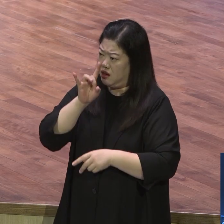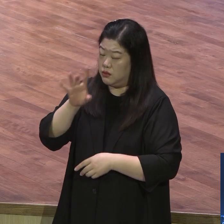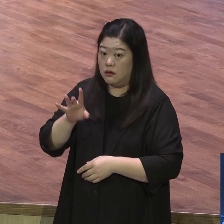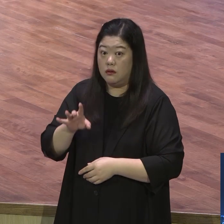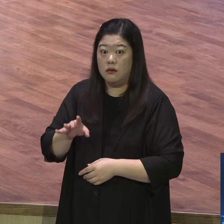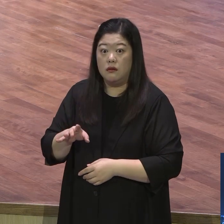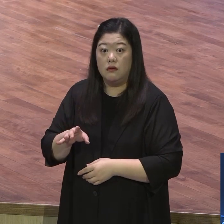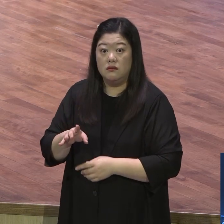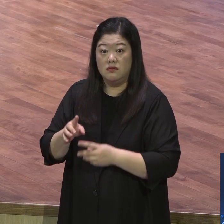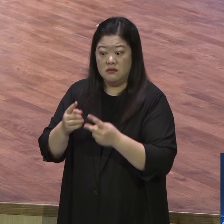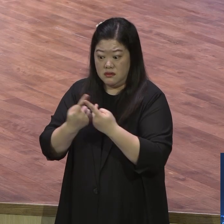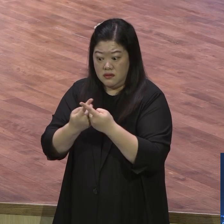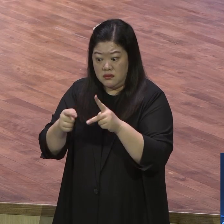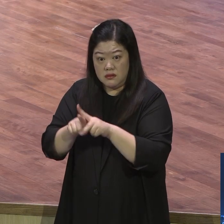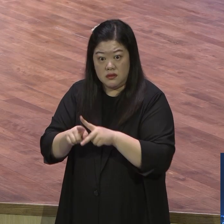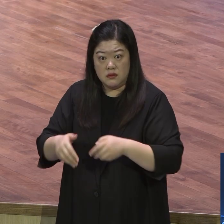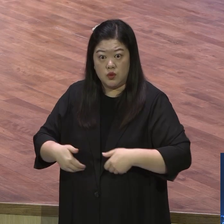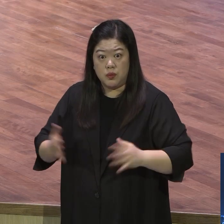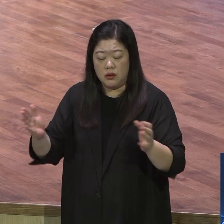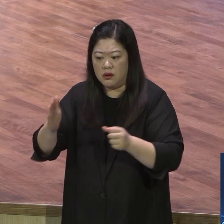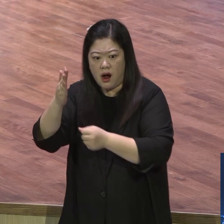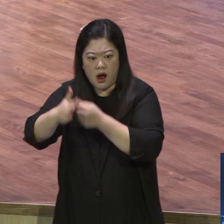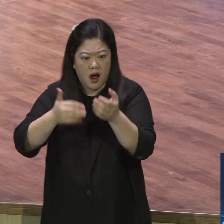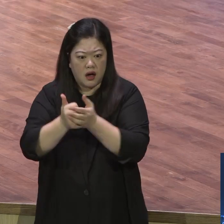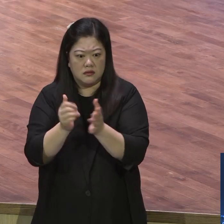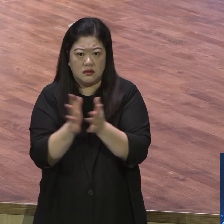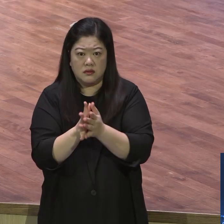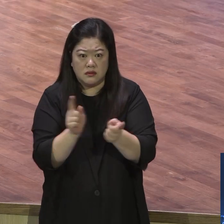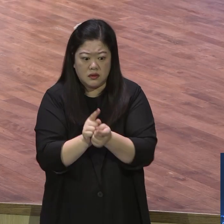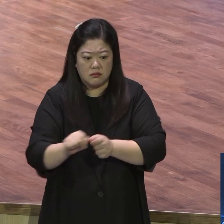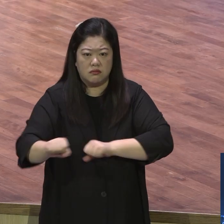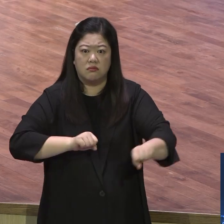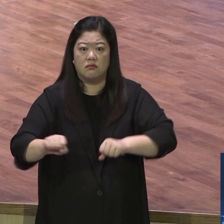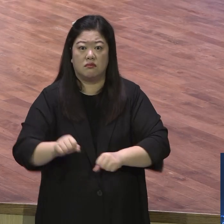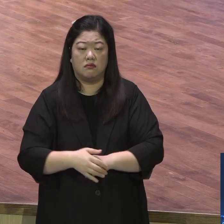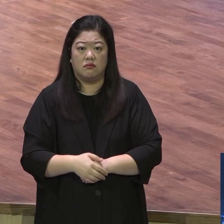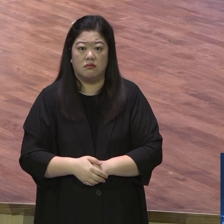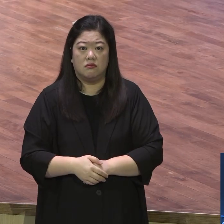여러분이 하나님 하면 되지 여러분 말대로 살면 되지 예수를 왜 믿어요?